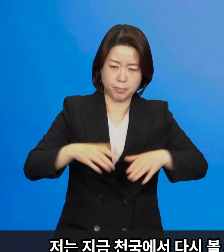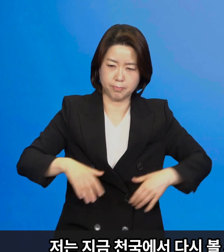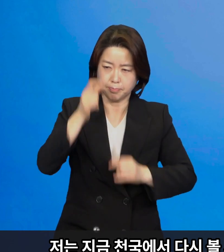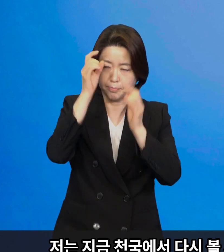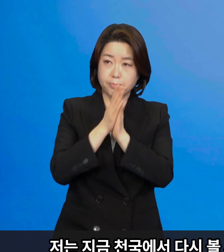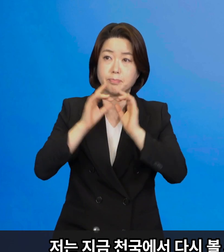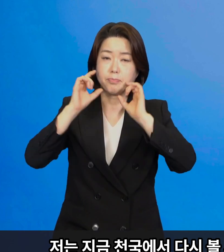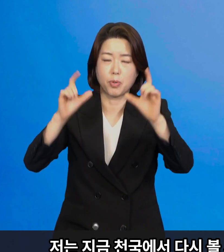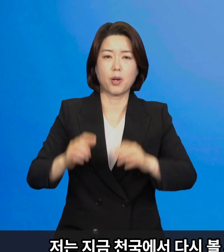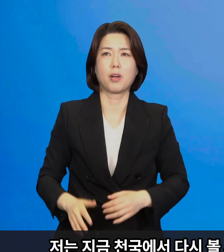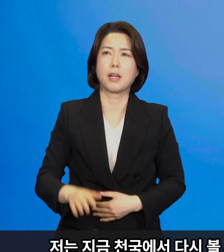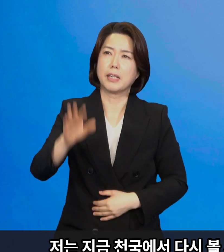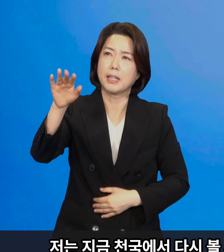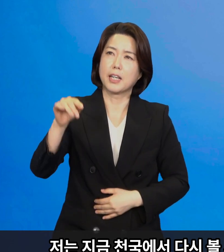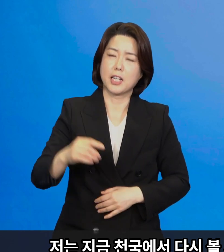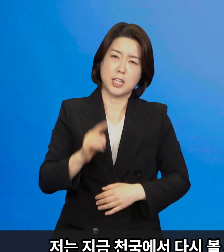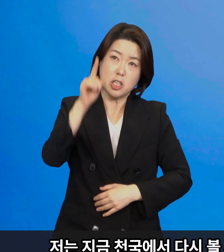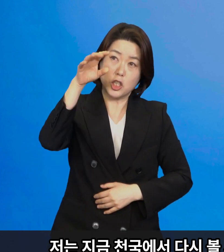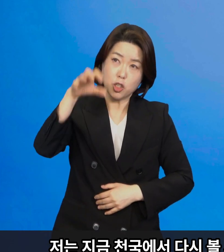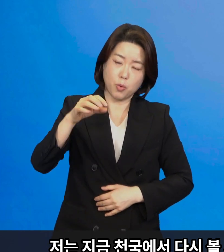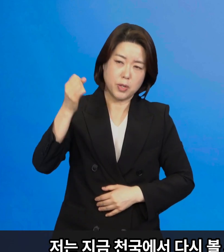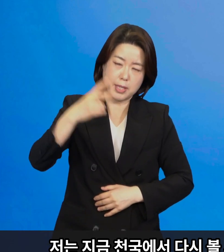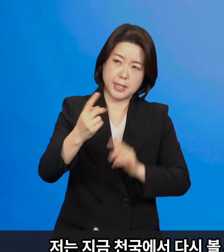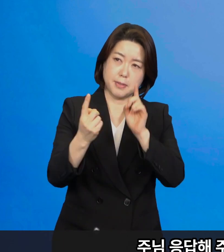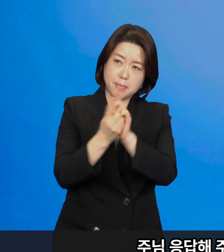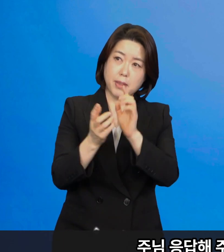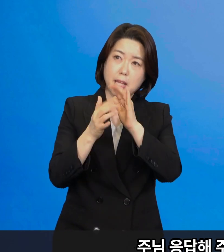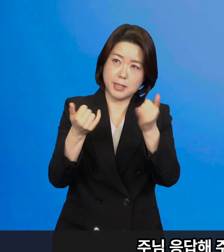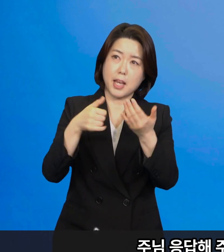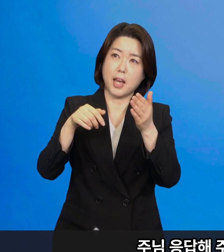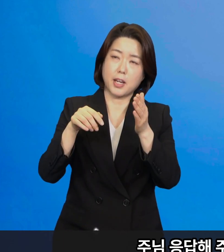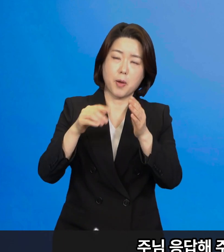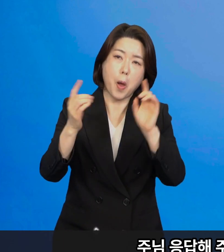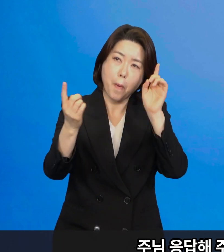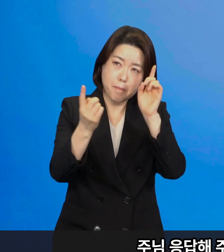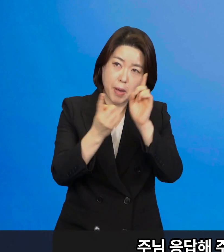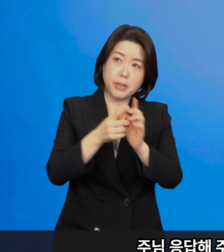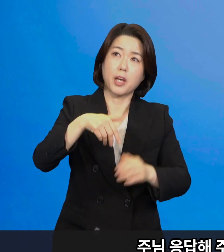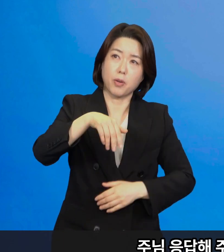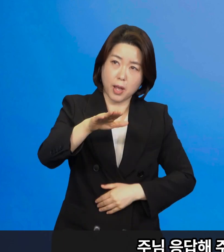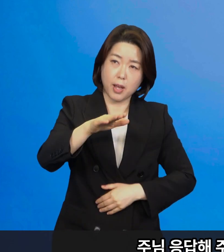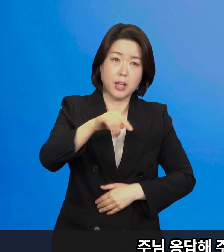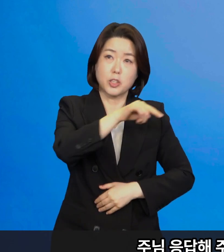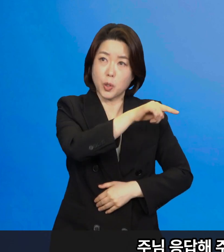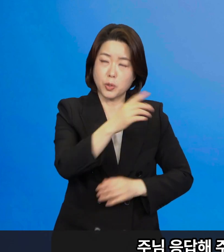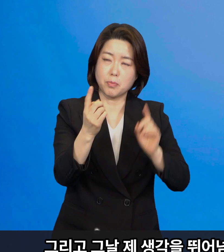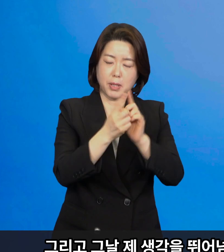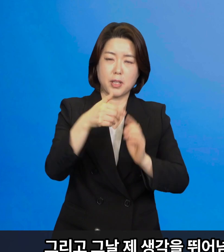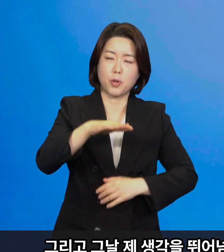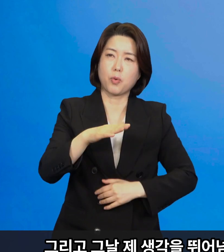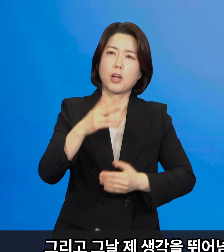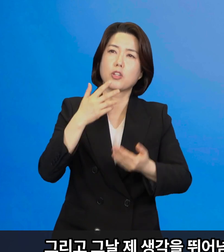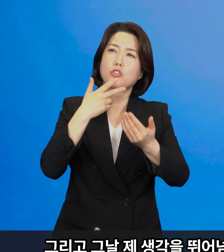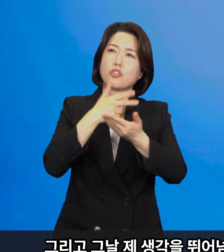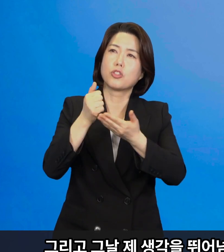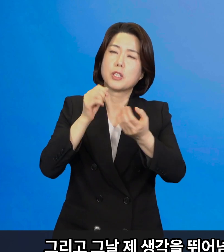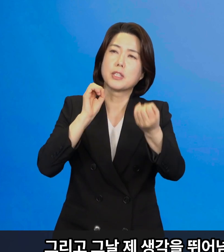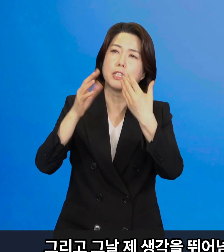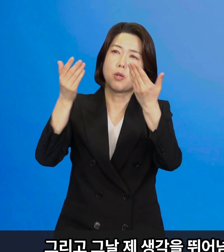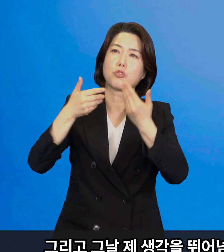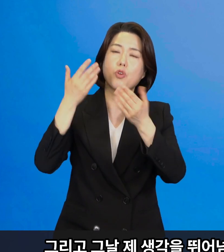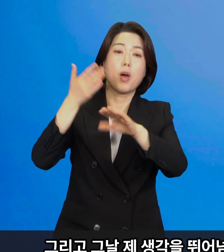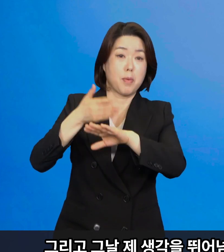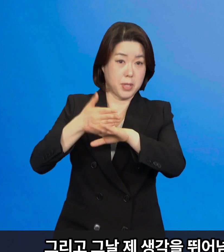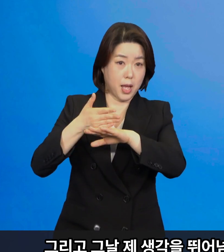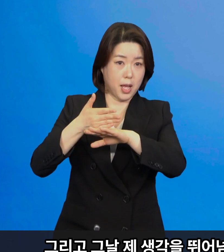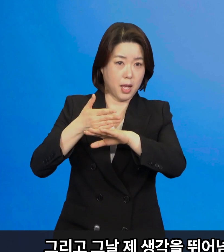지금 천국에서 다시 볼 사람들을 만나러 회사에 갑니다. 주님 응답해 주셔서 감사합니다. 그리고 그날 제 생각을